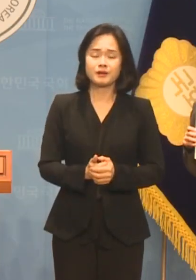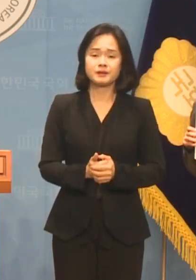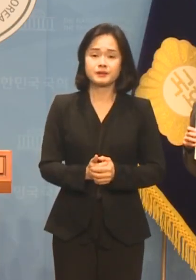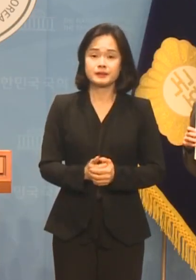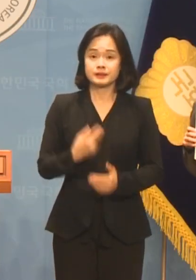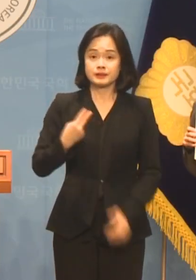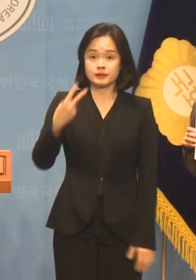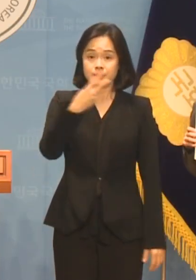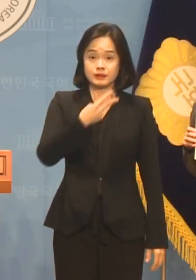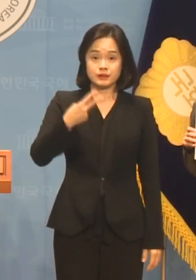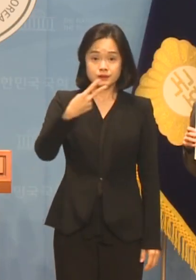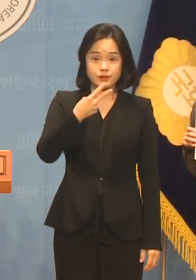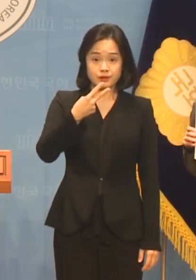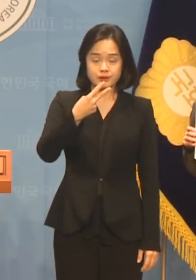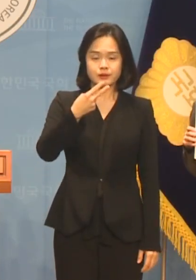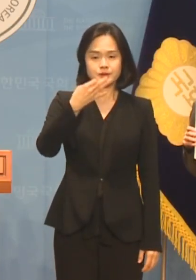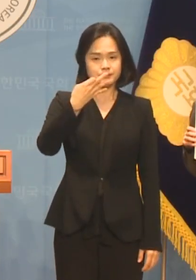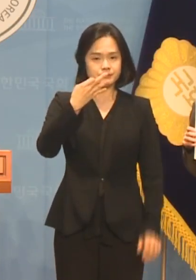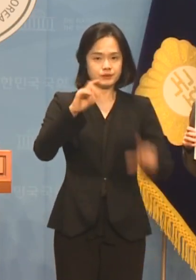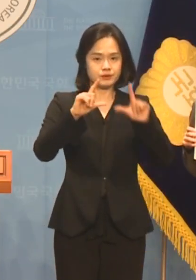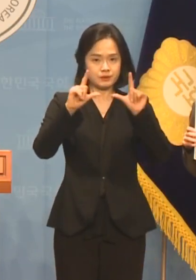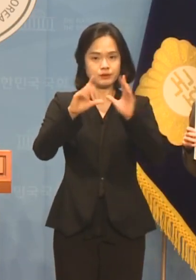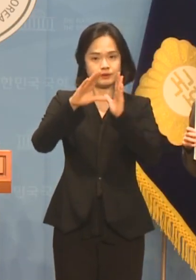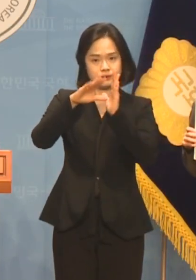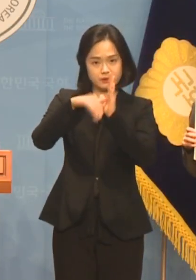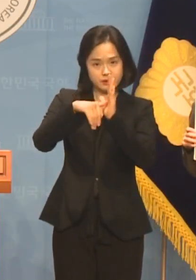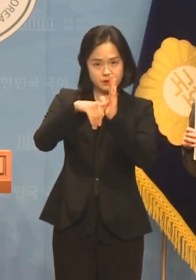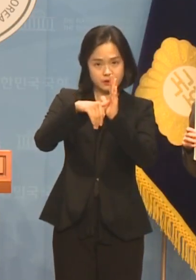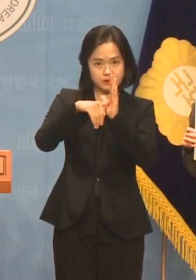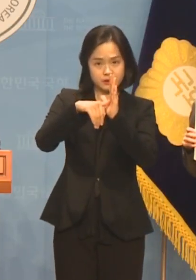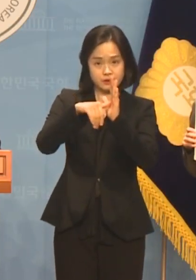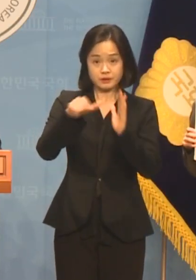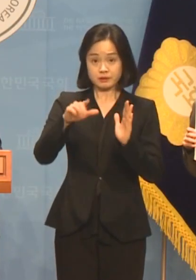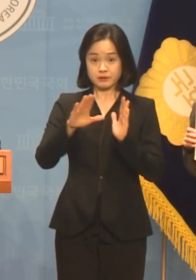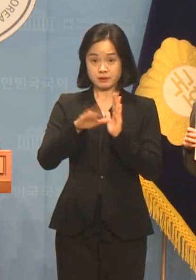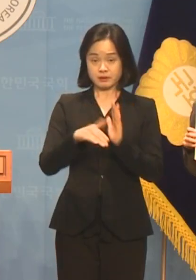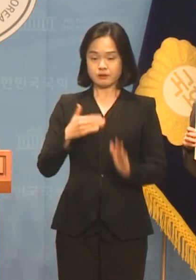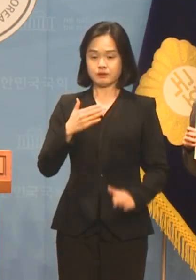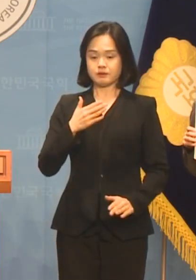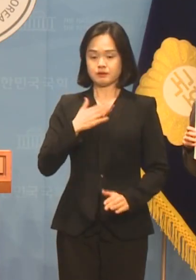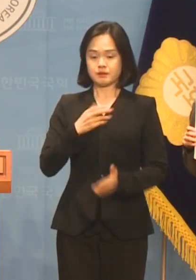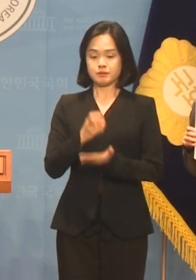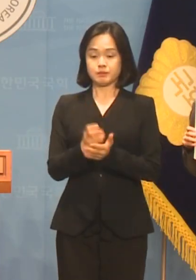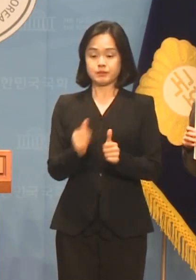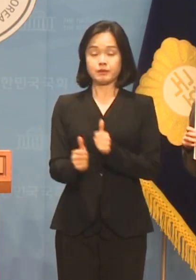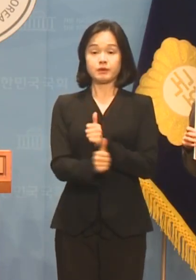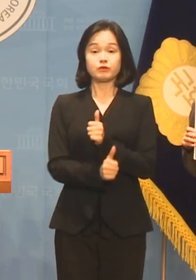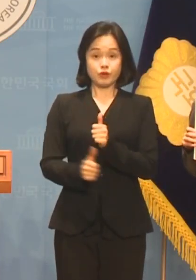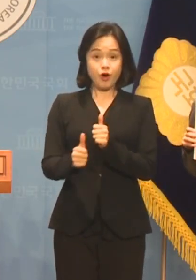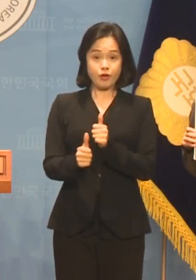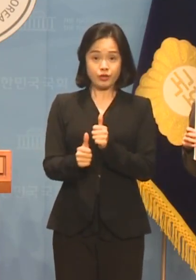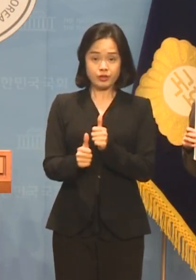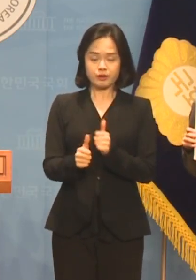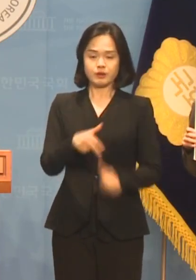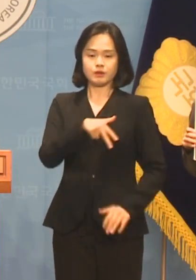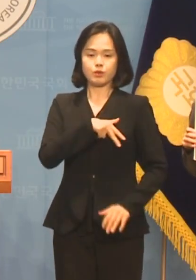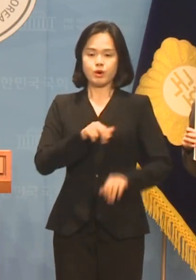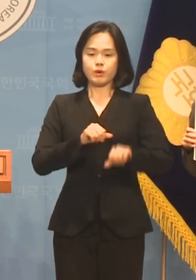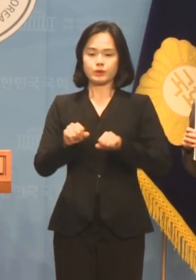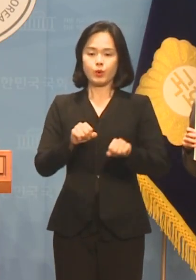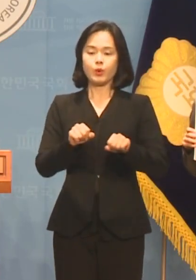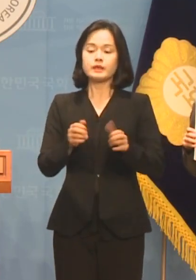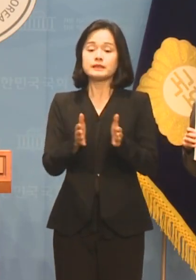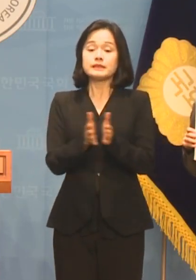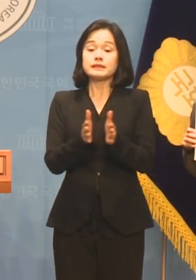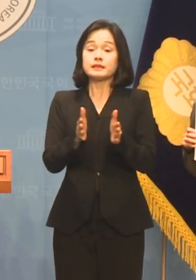2014년경 정도였던 것 같습니다. 제가 당시 초선 의원으로 법사위원으로 있을 때였습니다. 이와 관련한